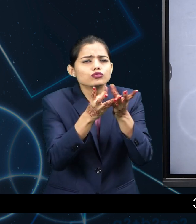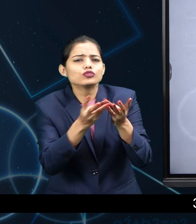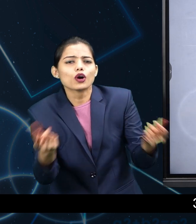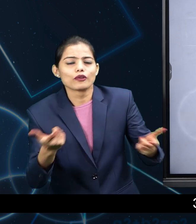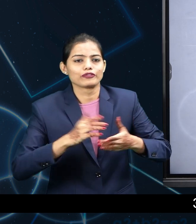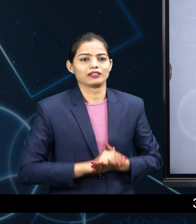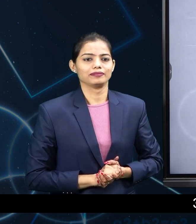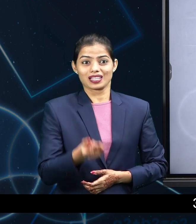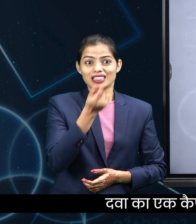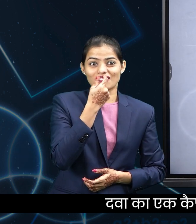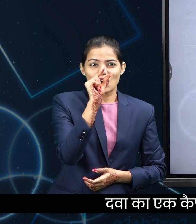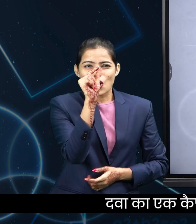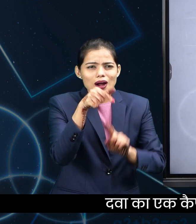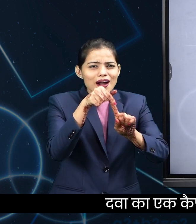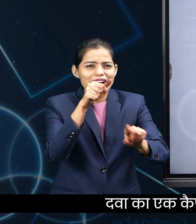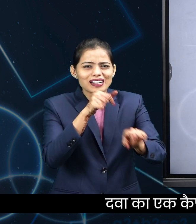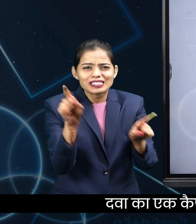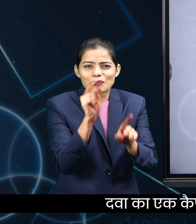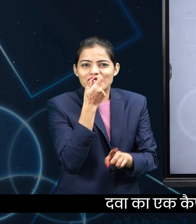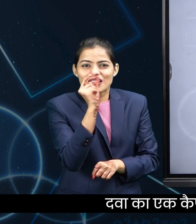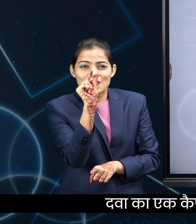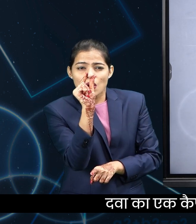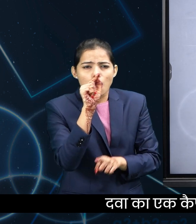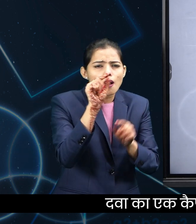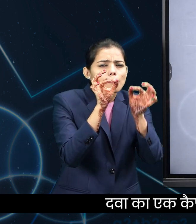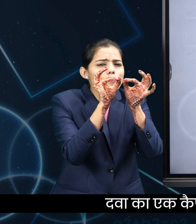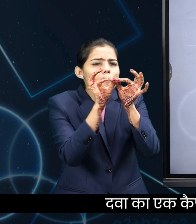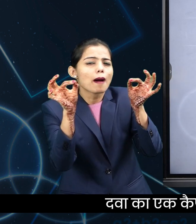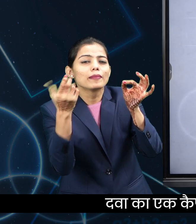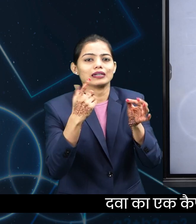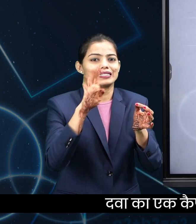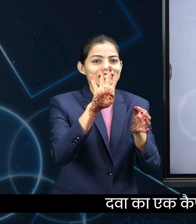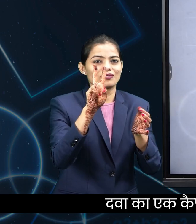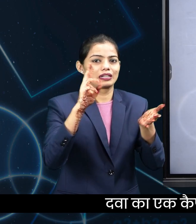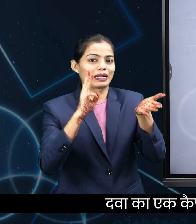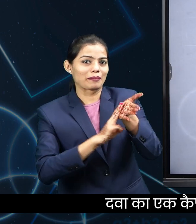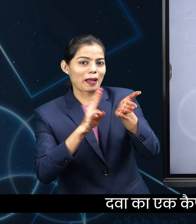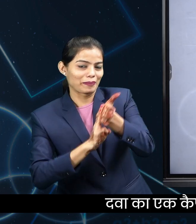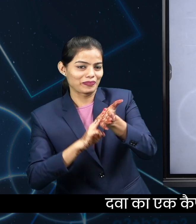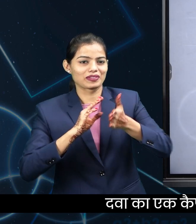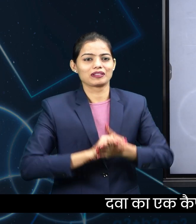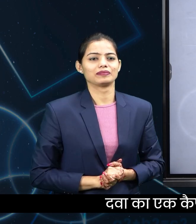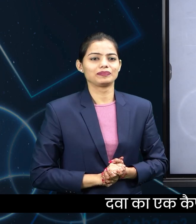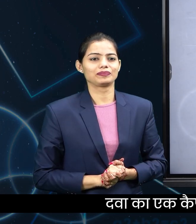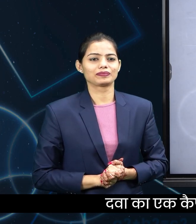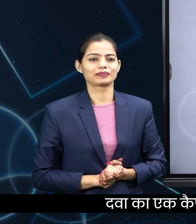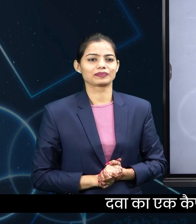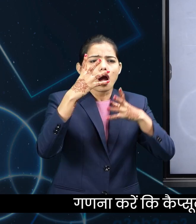हल करेंगे। दवा का एक कैप्सूल 42 मिमी व्यास के गोले के आकार का है।